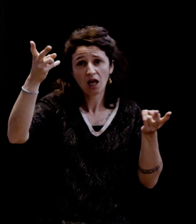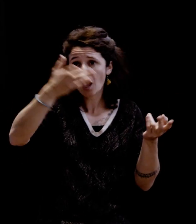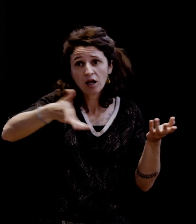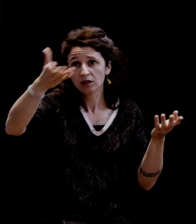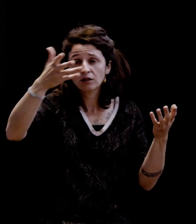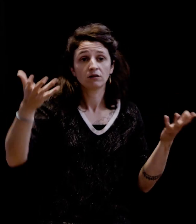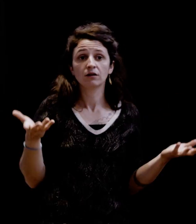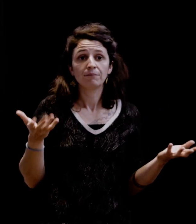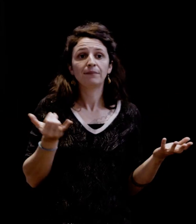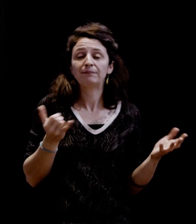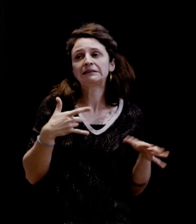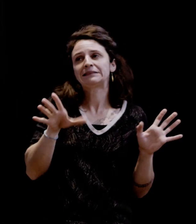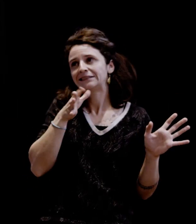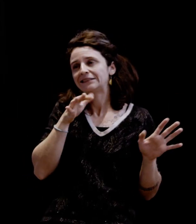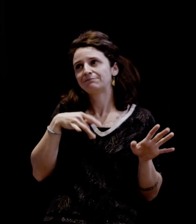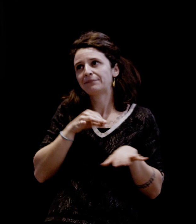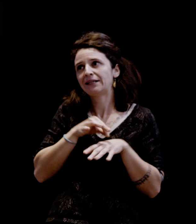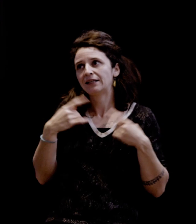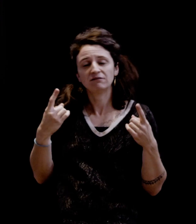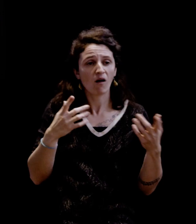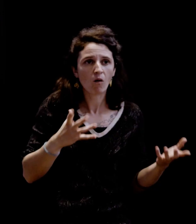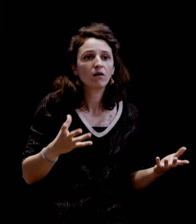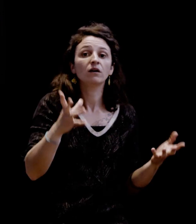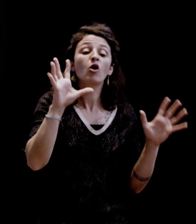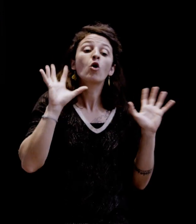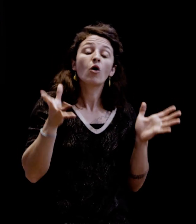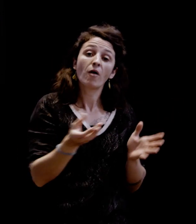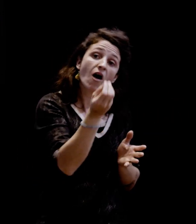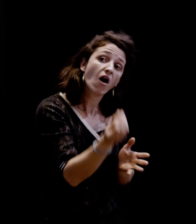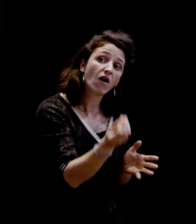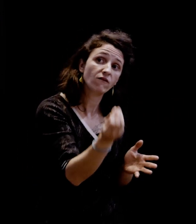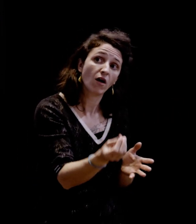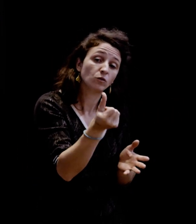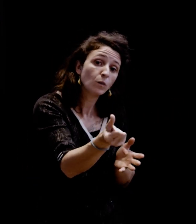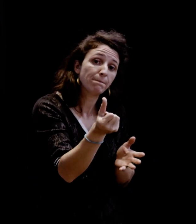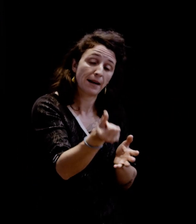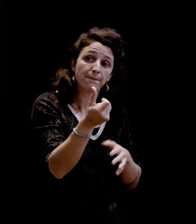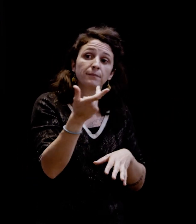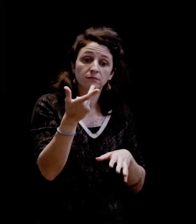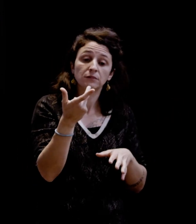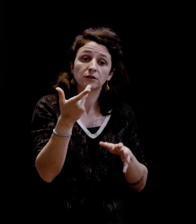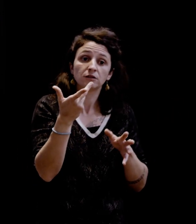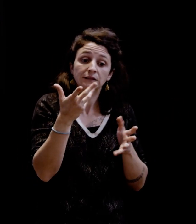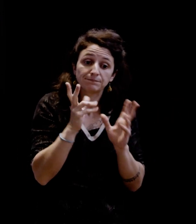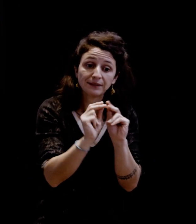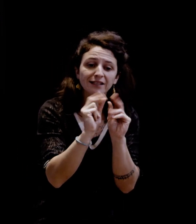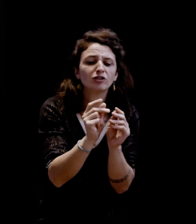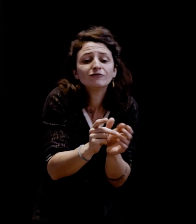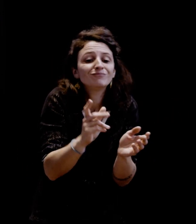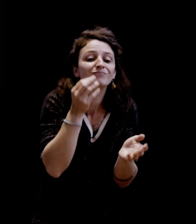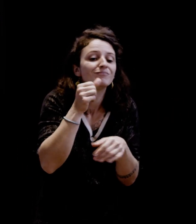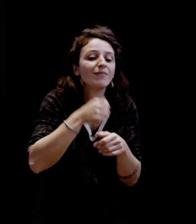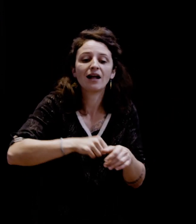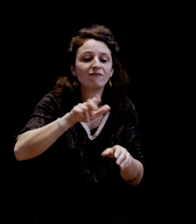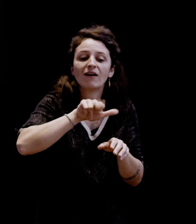malade. Comment est-ce qu'on arrive à désacraliser ça et à expliquer à l'enfant qu'il n'aura jamais mal? Et à l'adulte qu'il n'aura jamais mal,